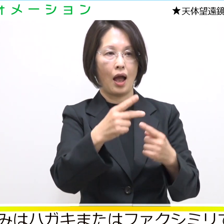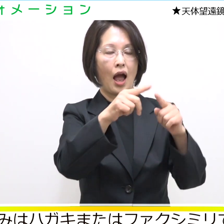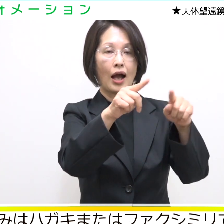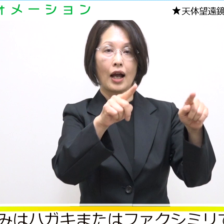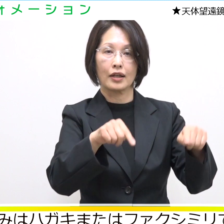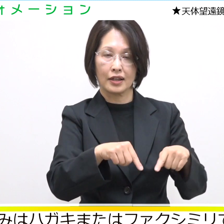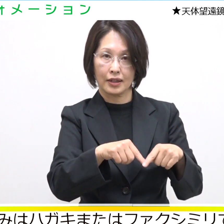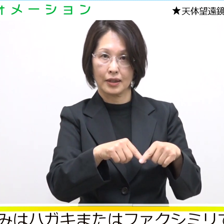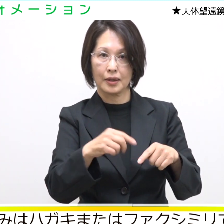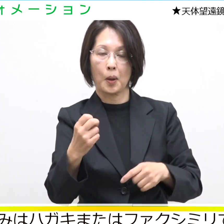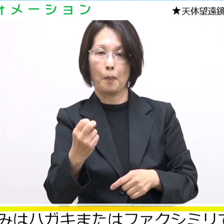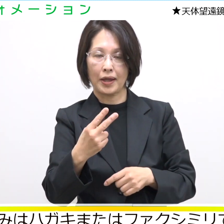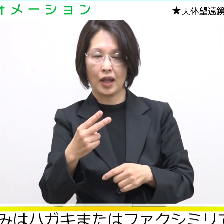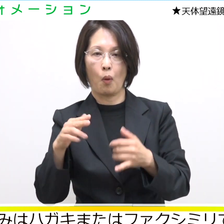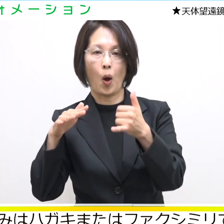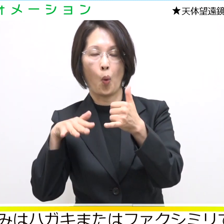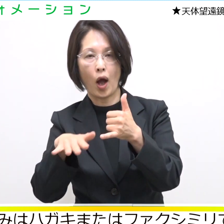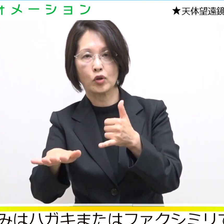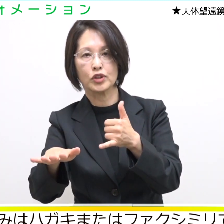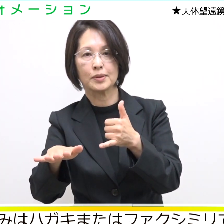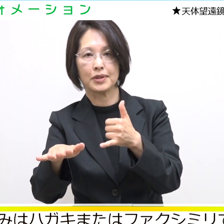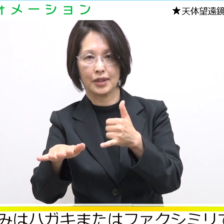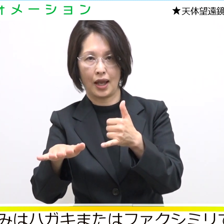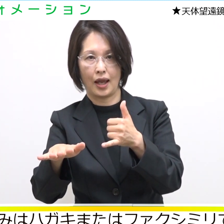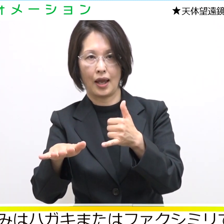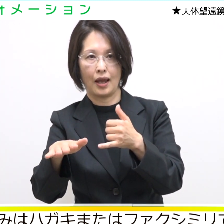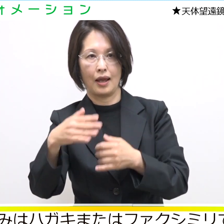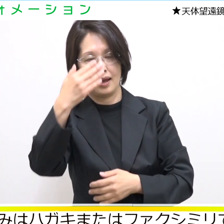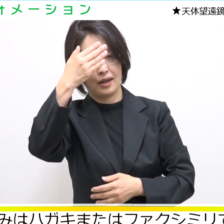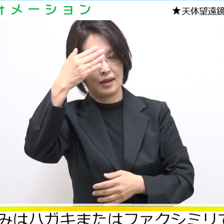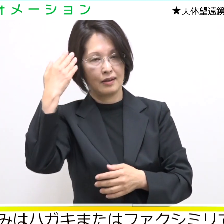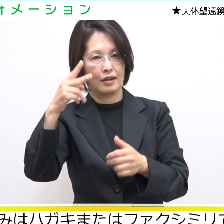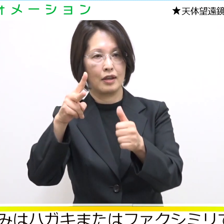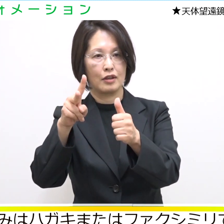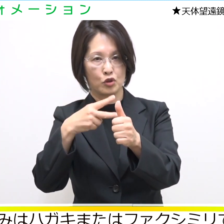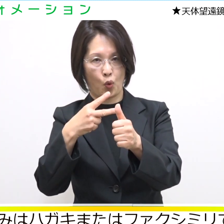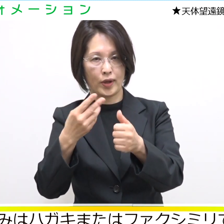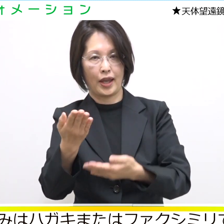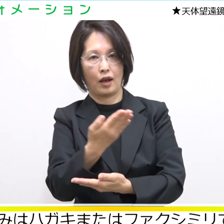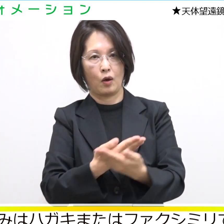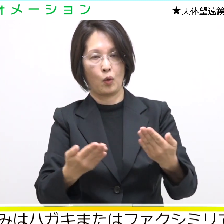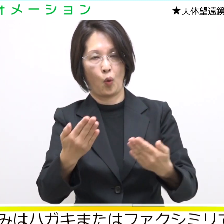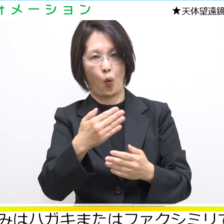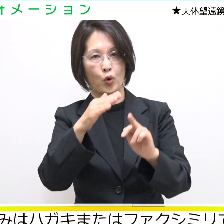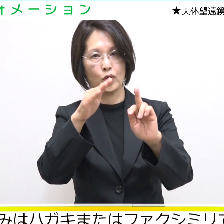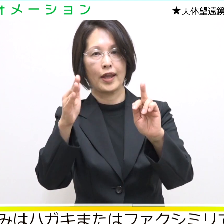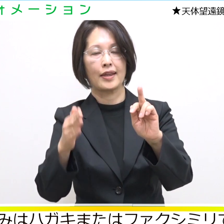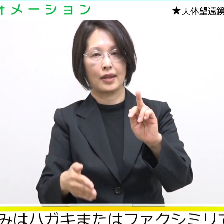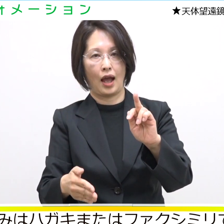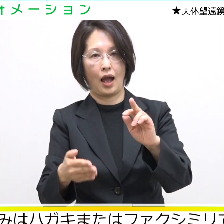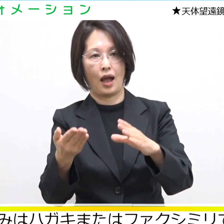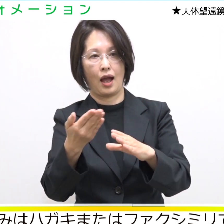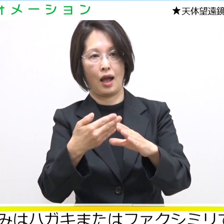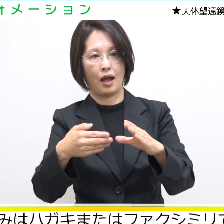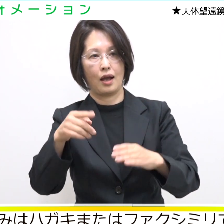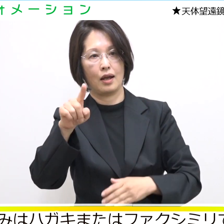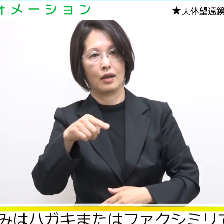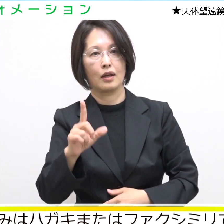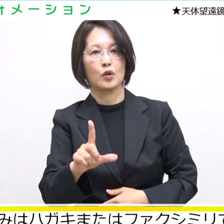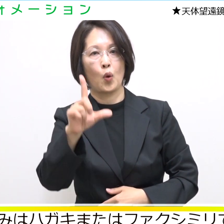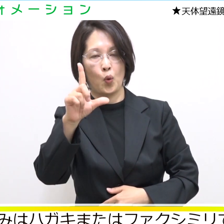はがきまたはファクシミリにて青少年交流センター